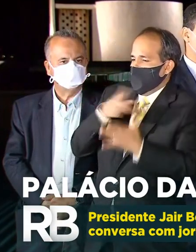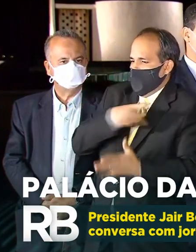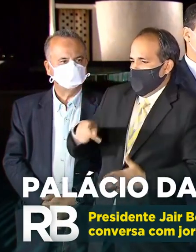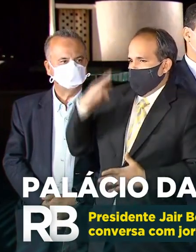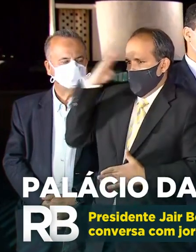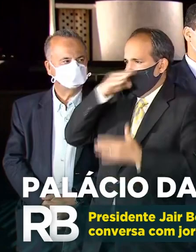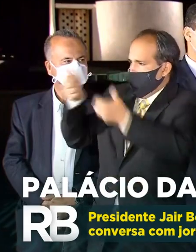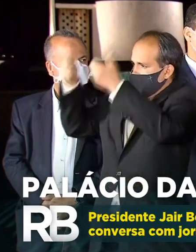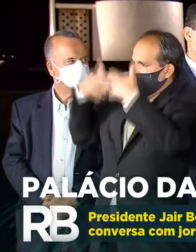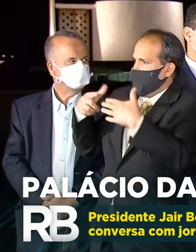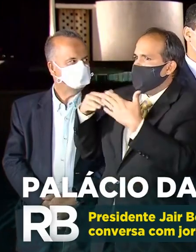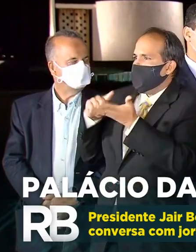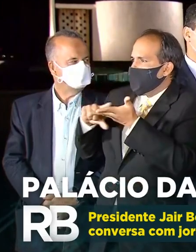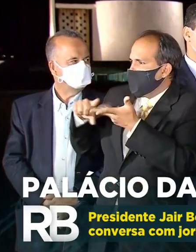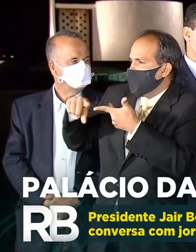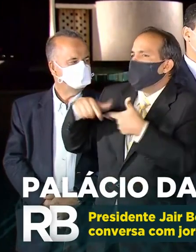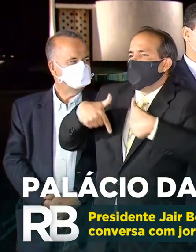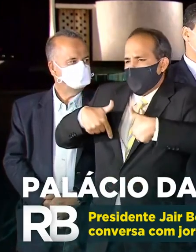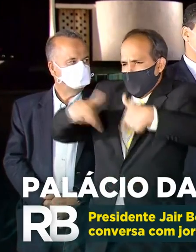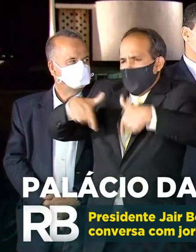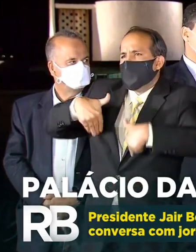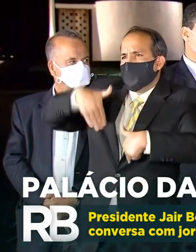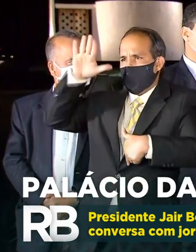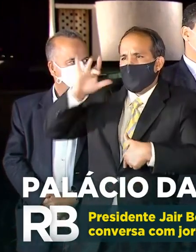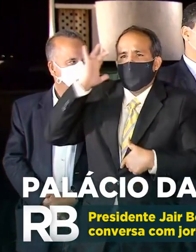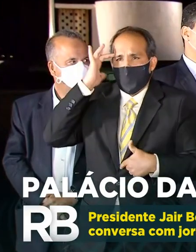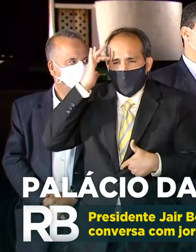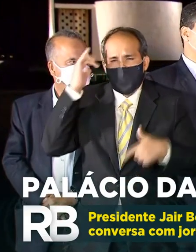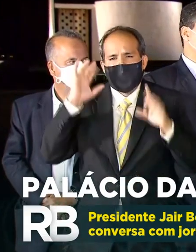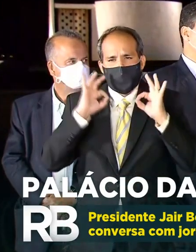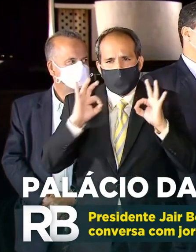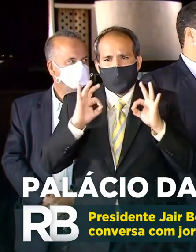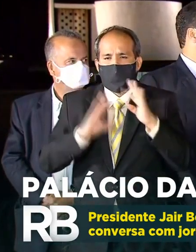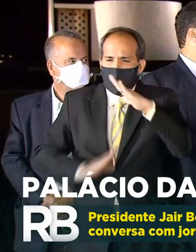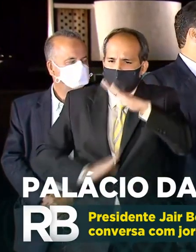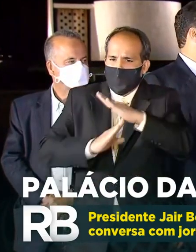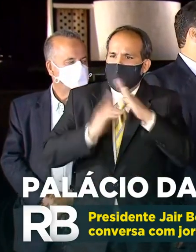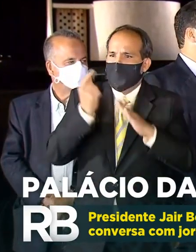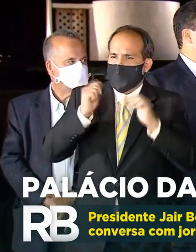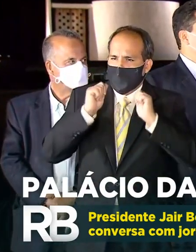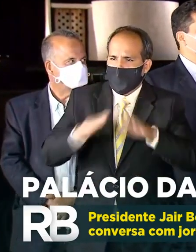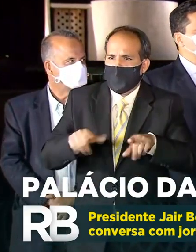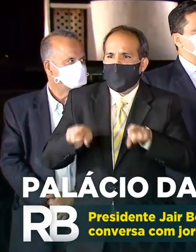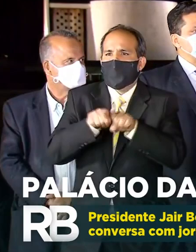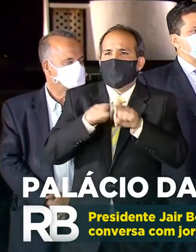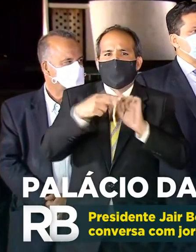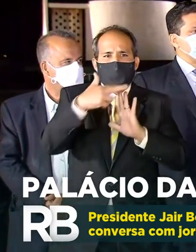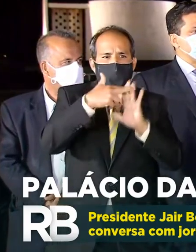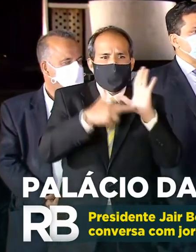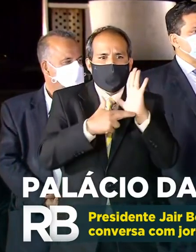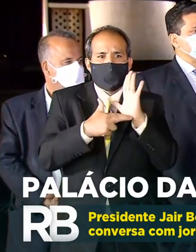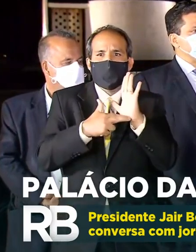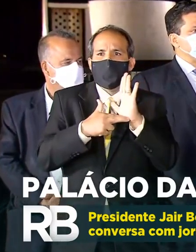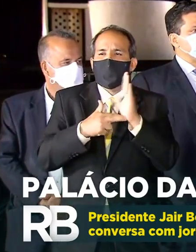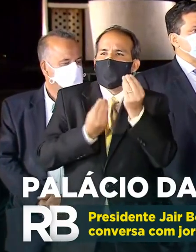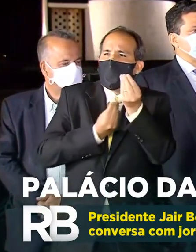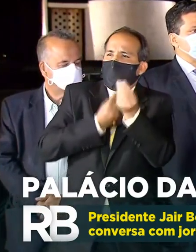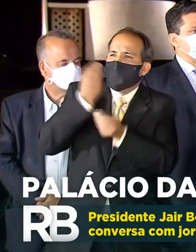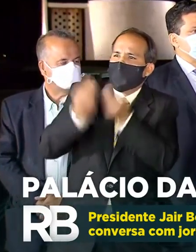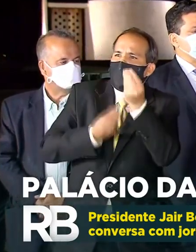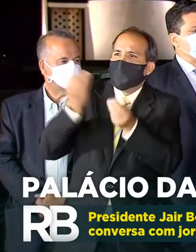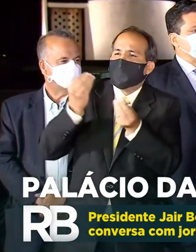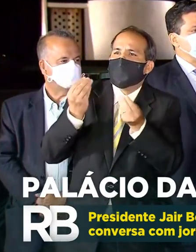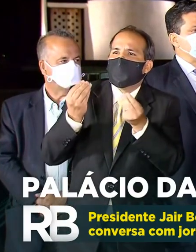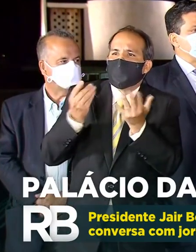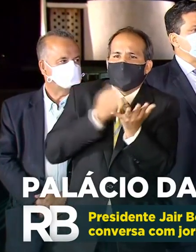ainda muito a fazer. E acho que, de fato, reafirmando o teto de gastos, a regulamentação dos seus gatilhos,